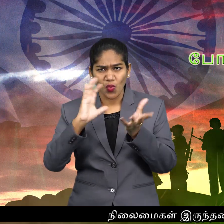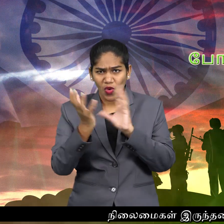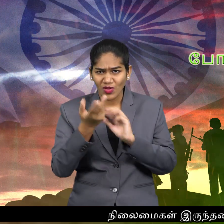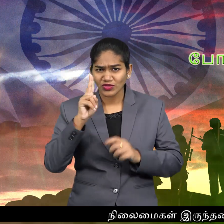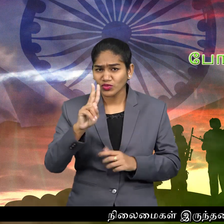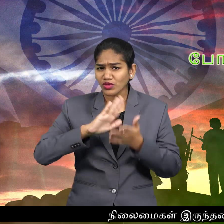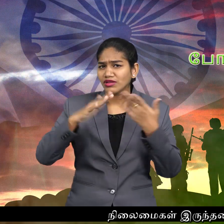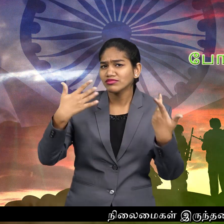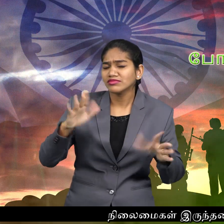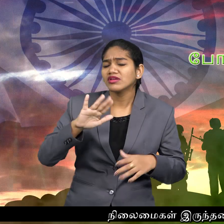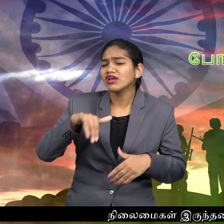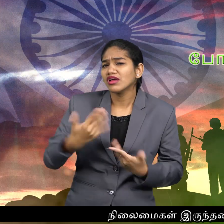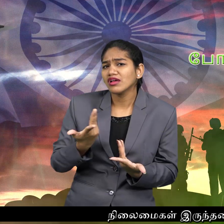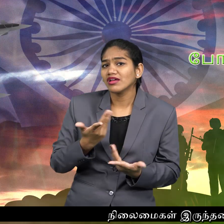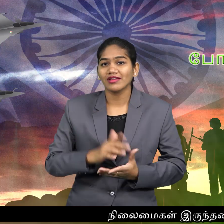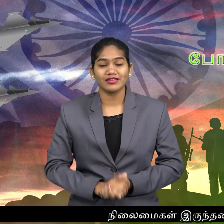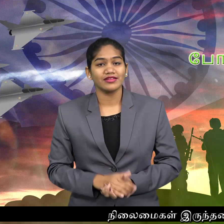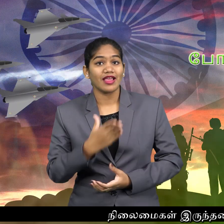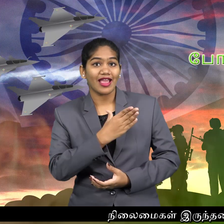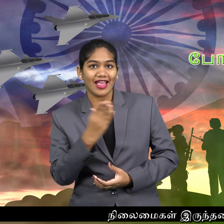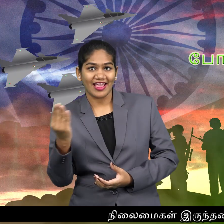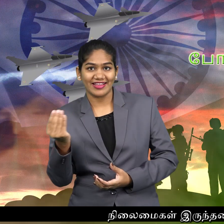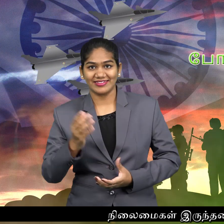நிலைமைகள் இருந்தன என்பதை பார்ப்போம்.